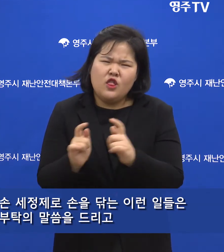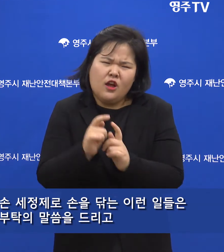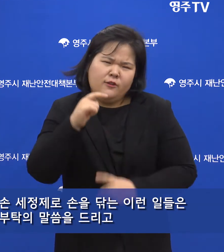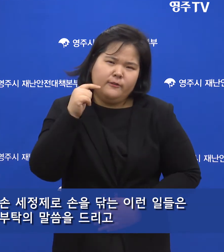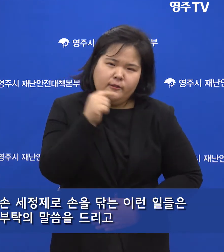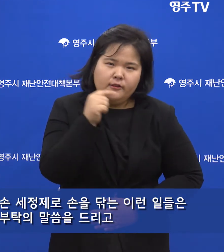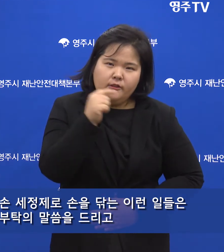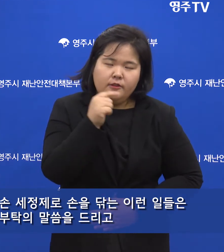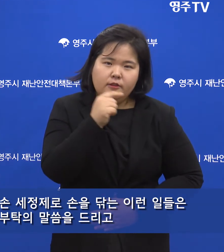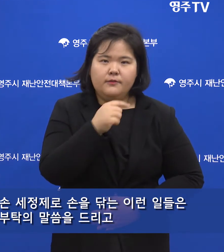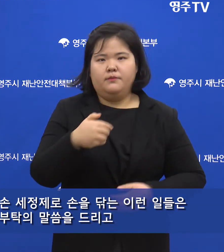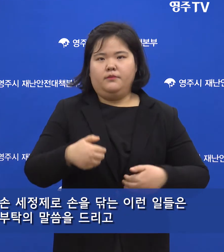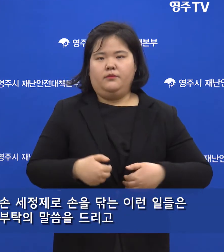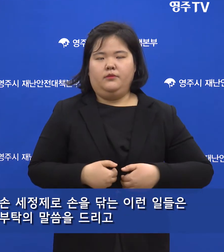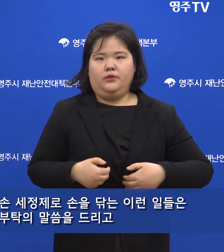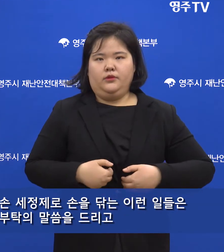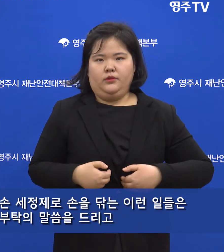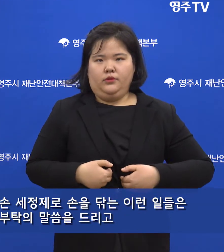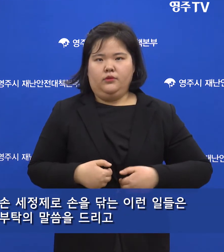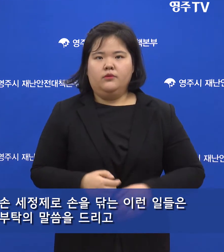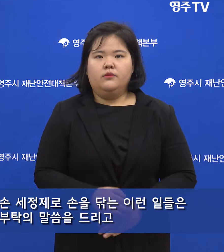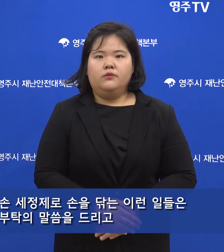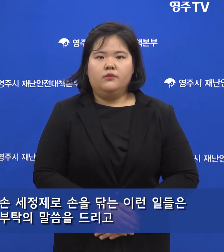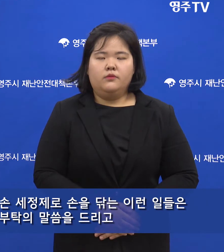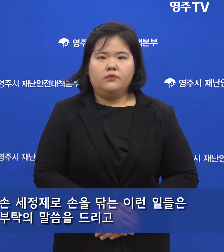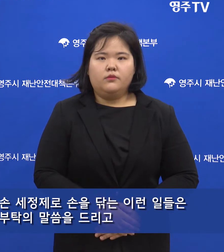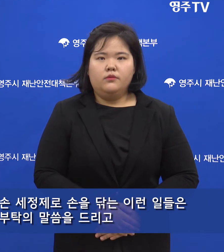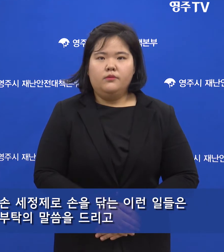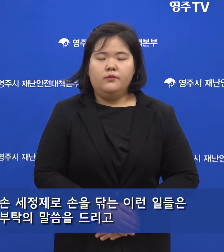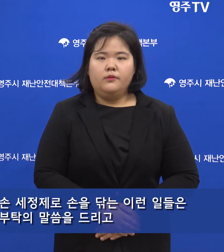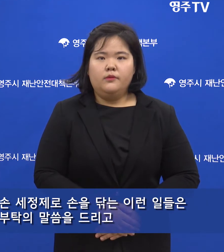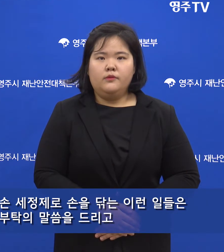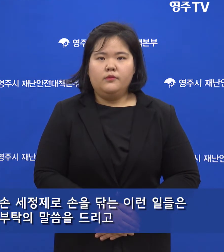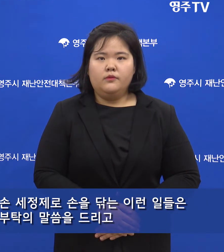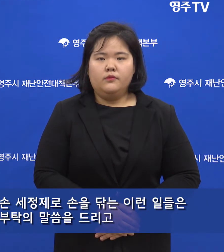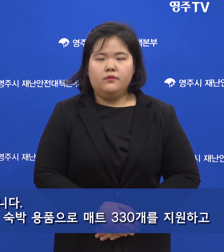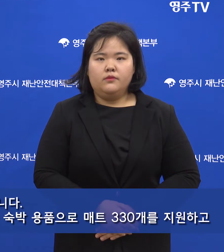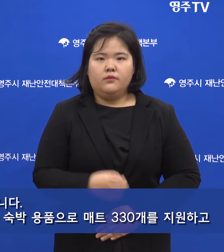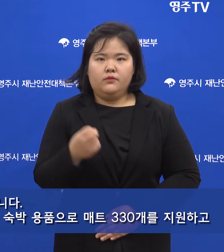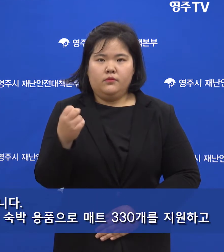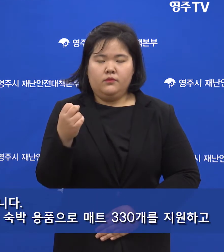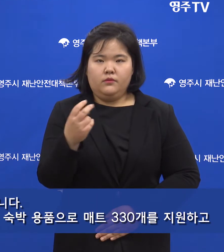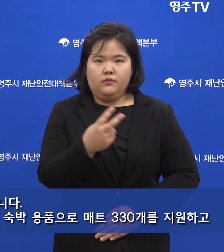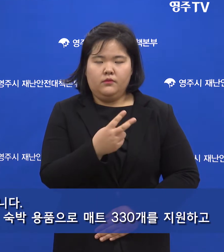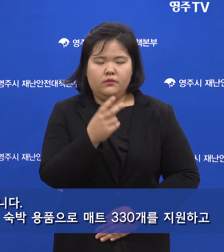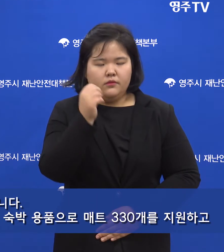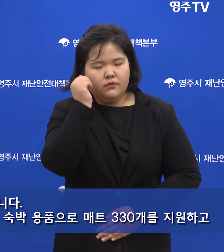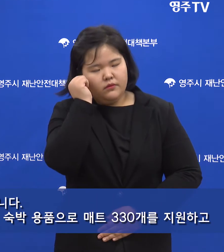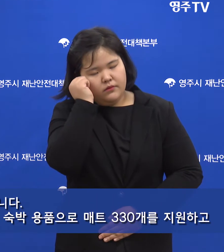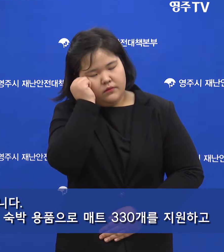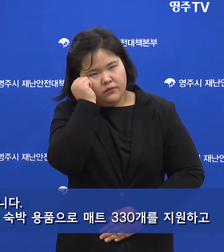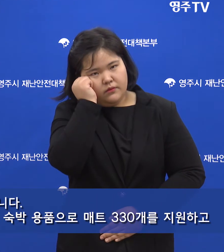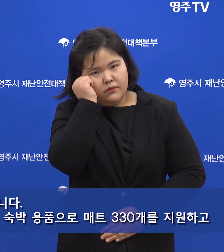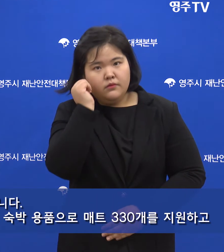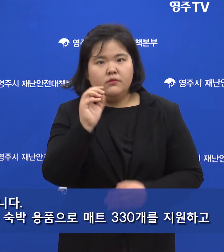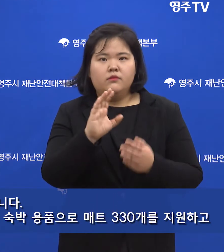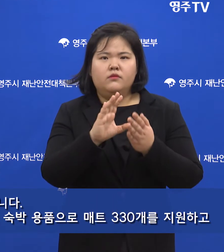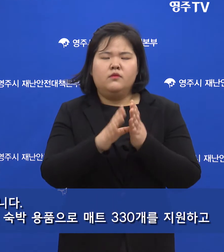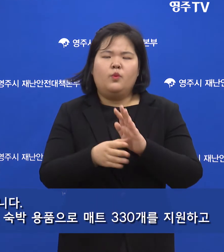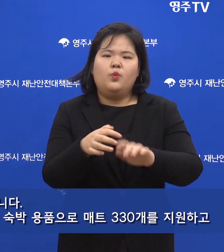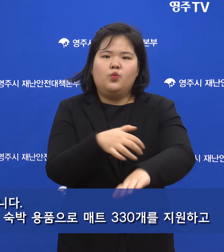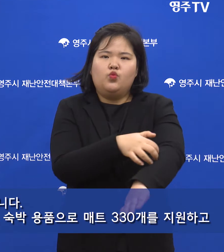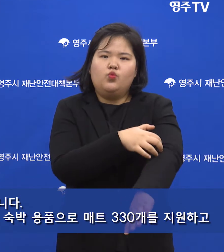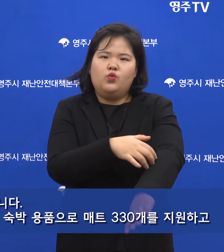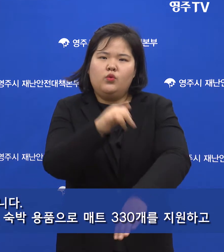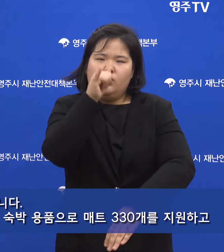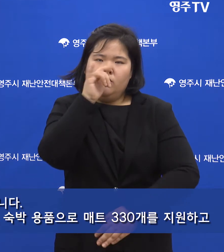철저하게 시행을 해 주십사 하는 부탁의 말씀을 드리고, 이 숙박을 함에 따른 여러 가지 이제 어려움이 있습니다.